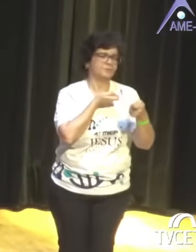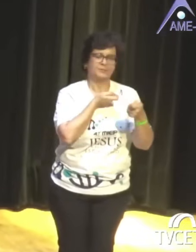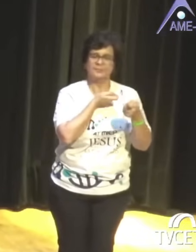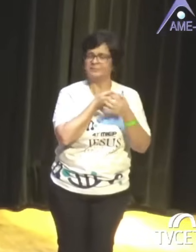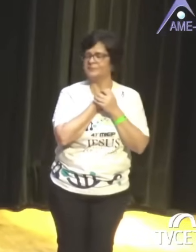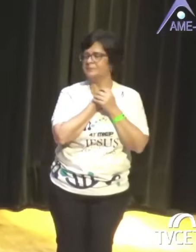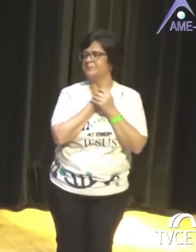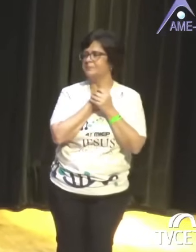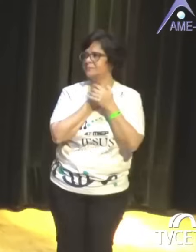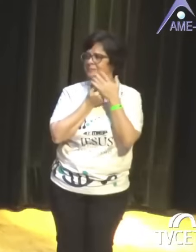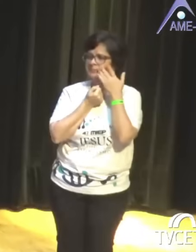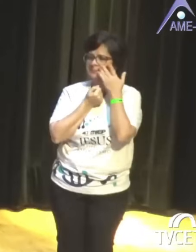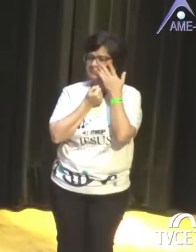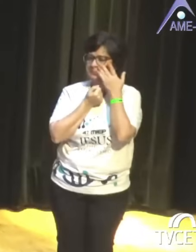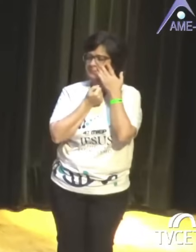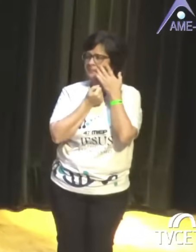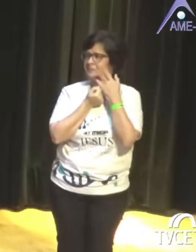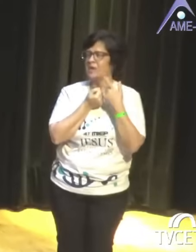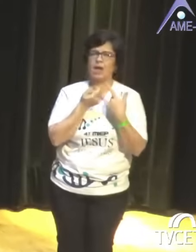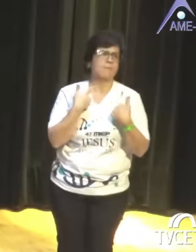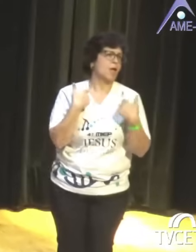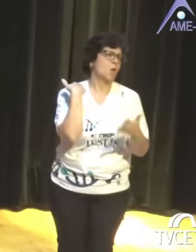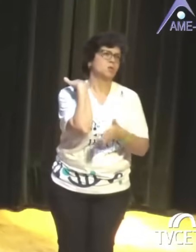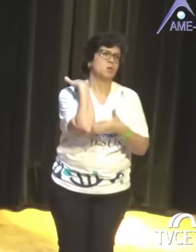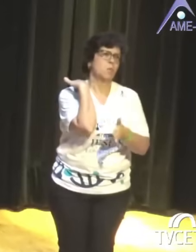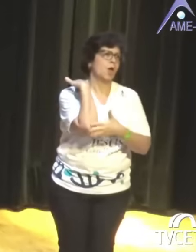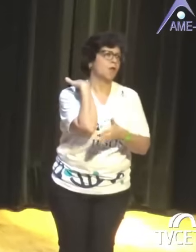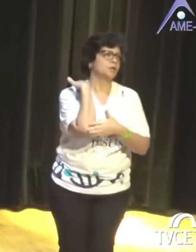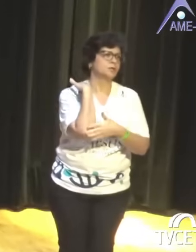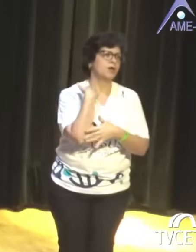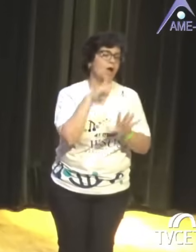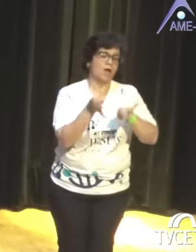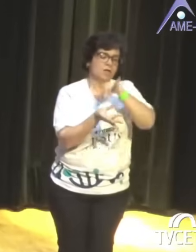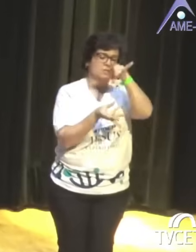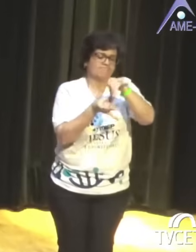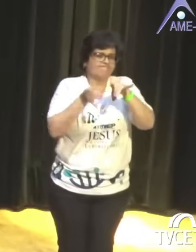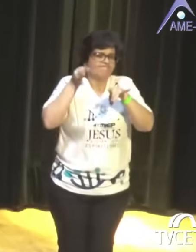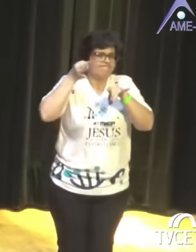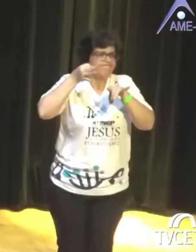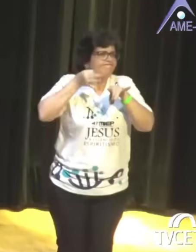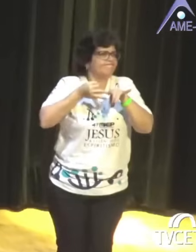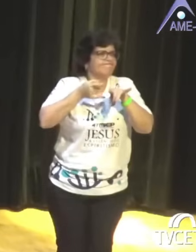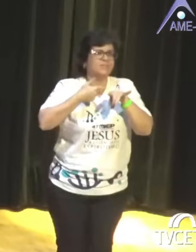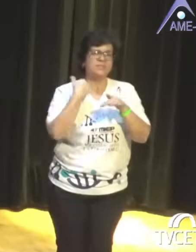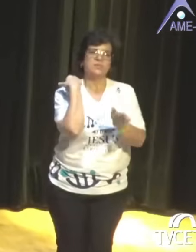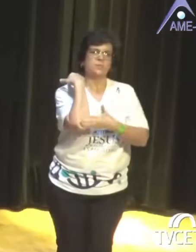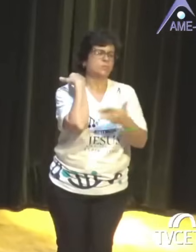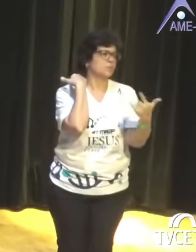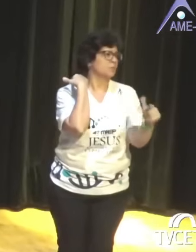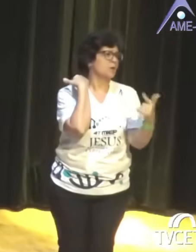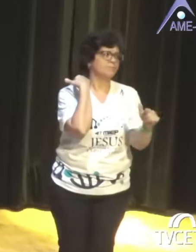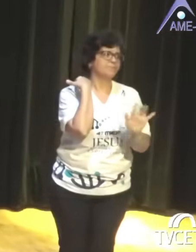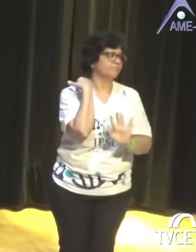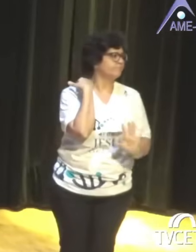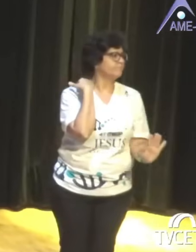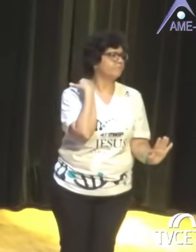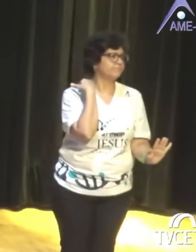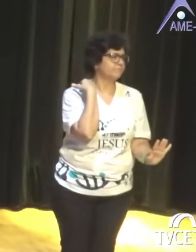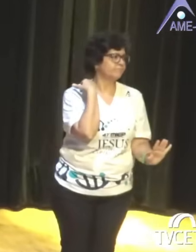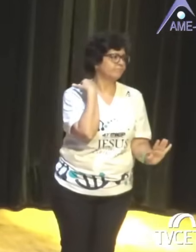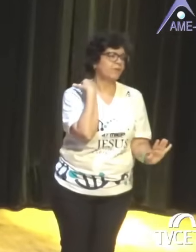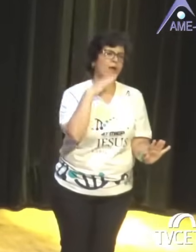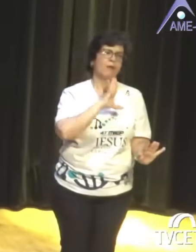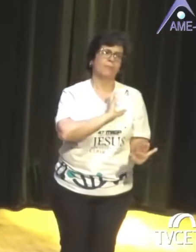ciúme Ah mas eu sou ciumento espírito puro não tem ciúme